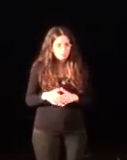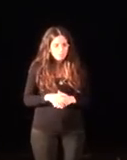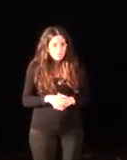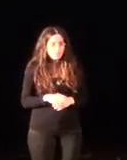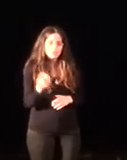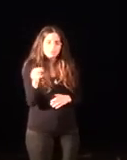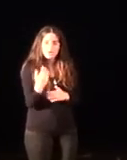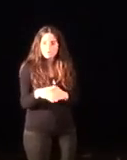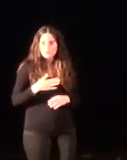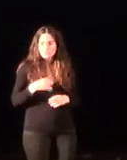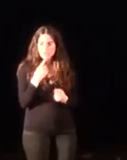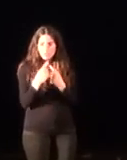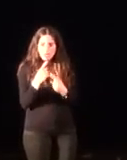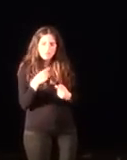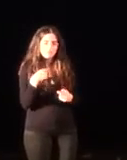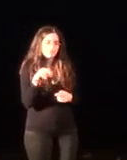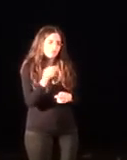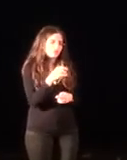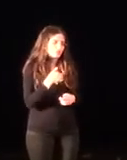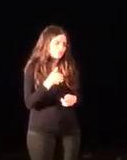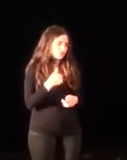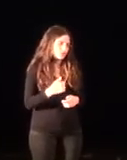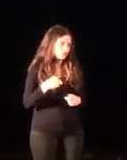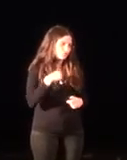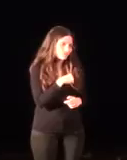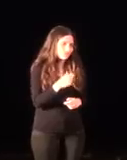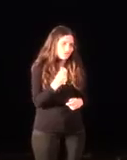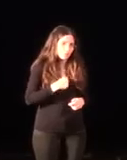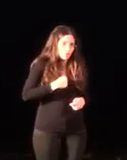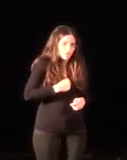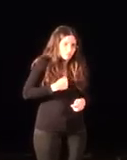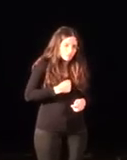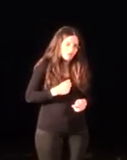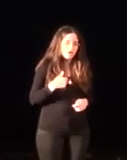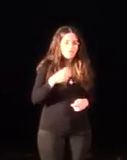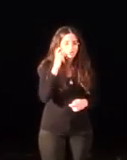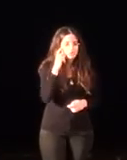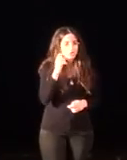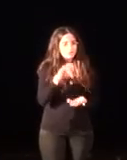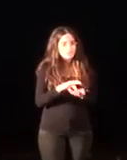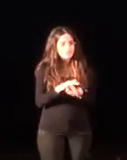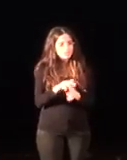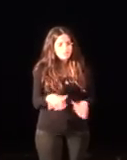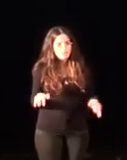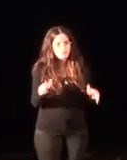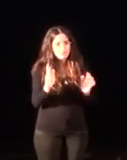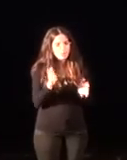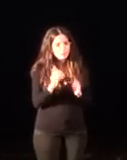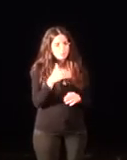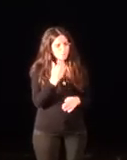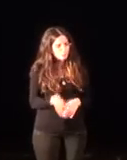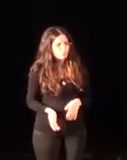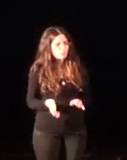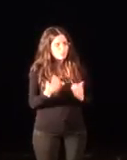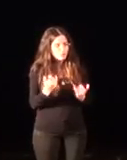נושא האחרון שאני רוצה לדבר עליו הוא נושא שלי ברמה אישית קצת לא נעים, אבל אני חושב שאנחנו נמצאים במצב מאוד מאוד לא טוב